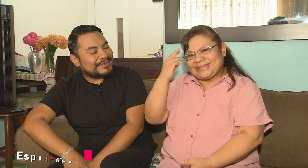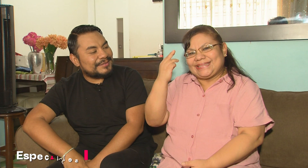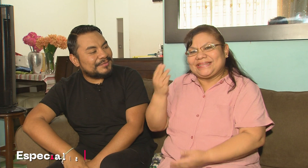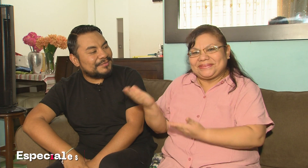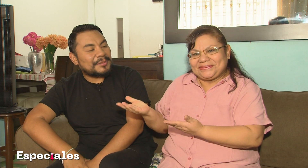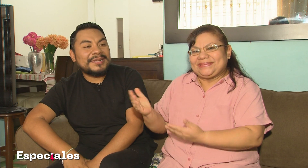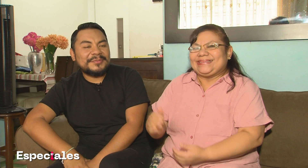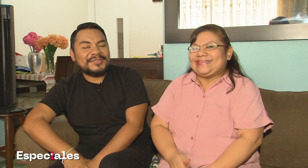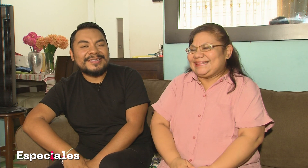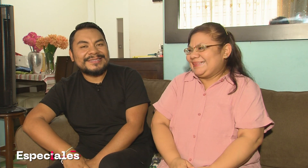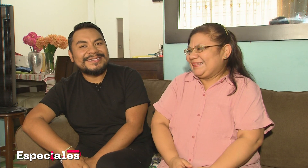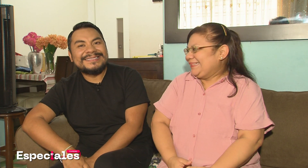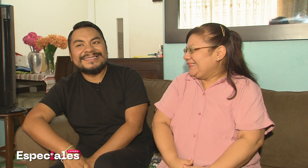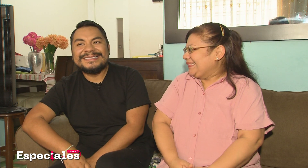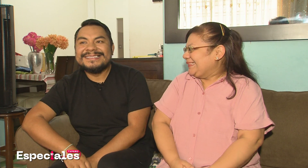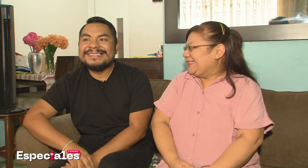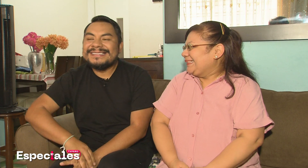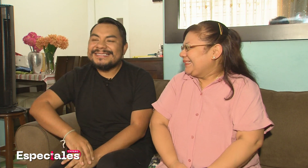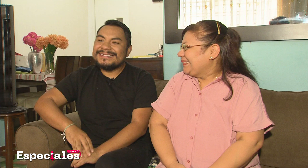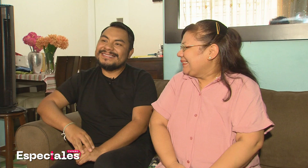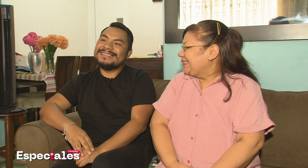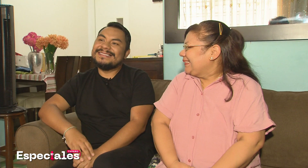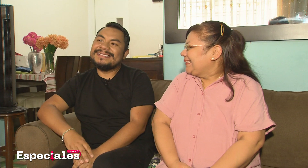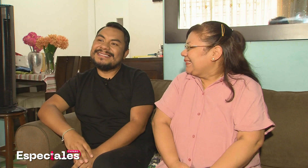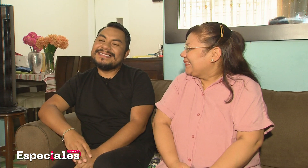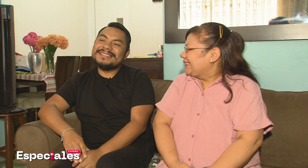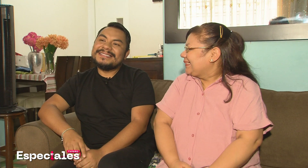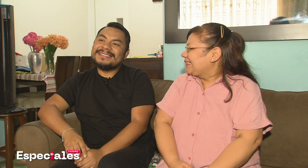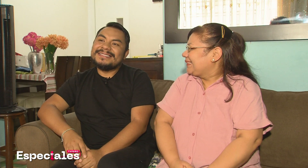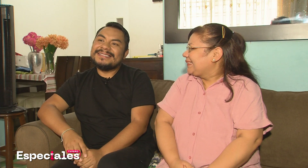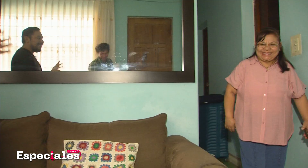y él es mi hermano Moisés.